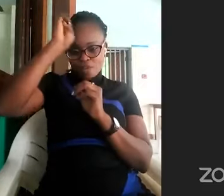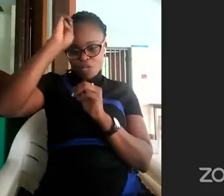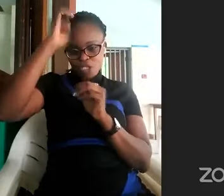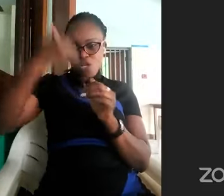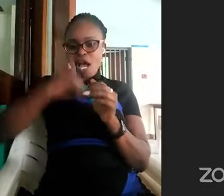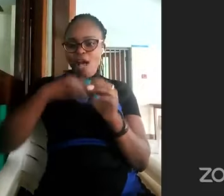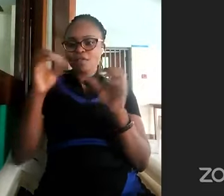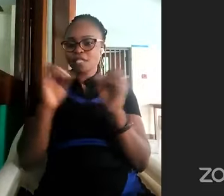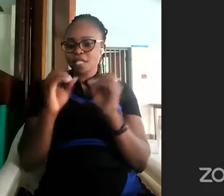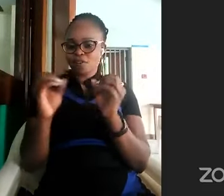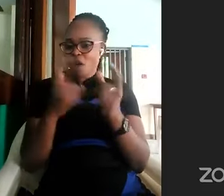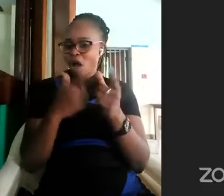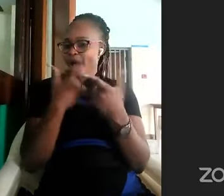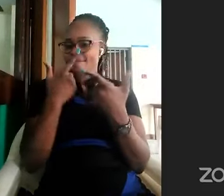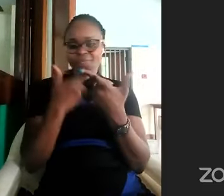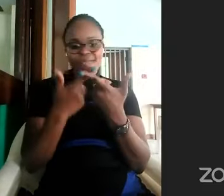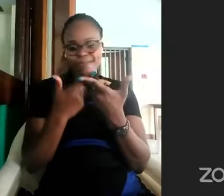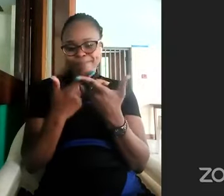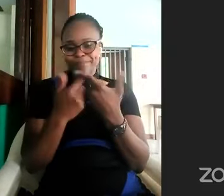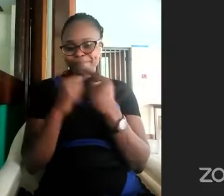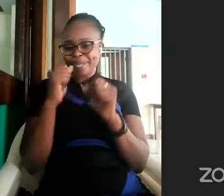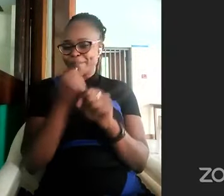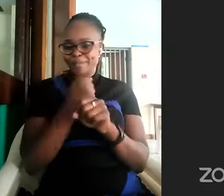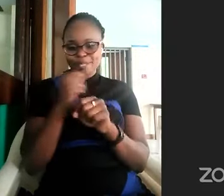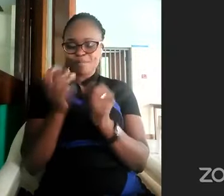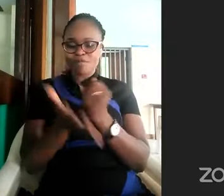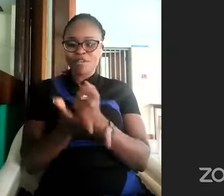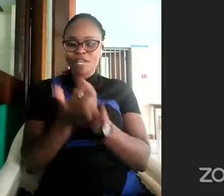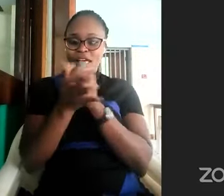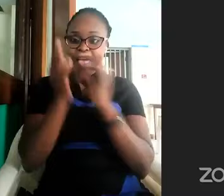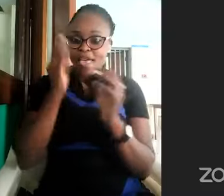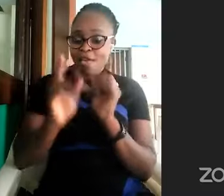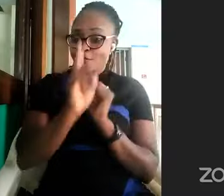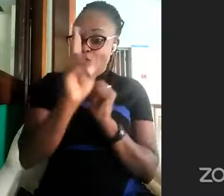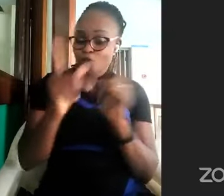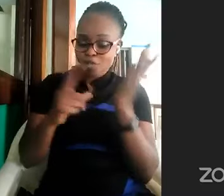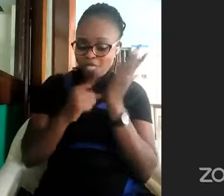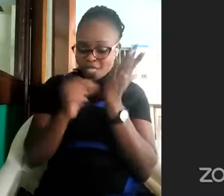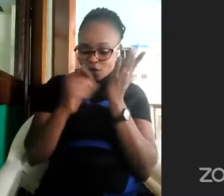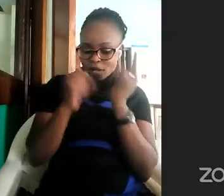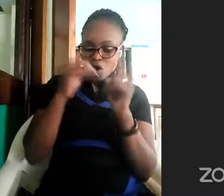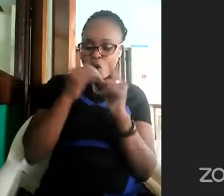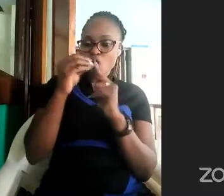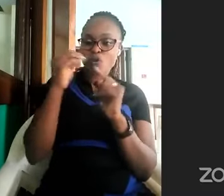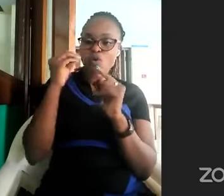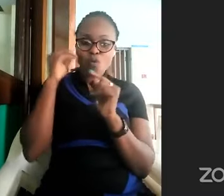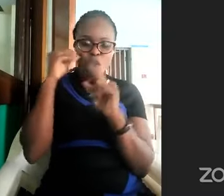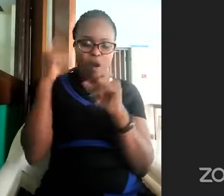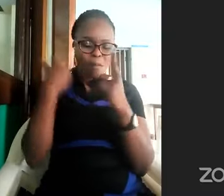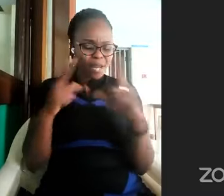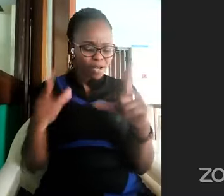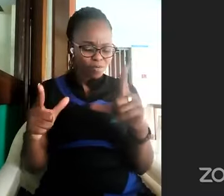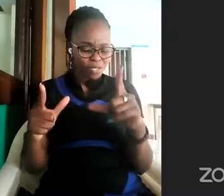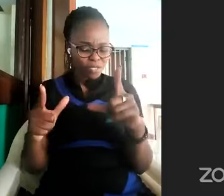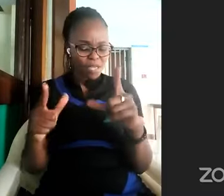kuenda pale ukiongea Kiswahili yako ama lugha ya nyumbani na wale wakiongea Kizungu yao, hapo hapo ndio umebaki. So imekuwa